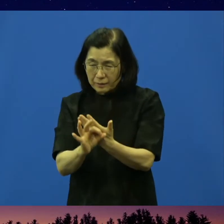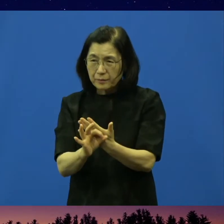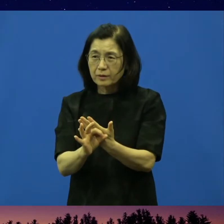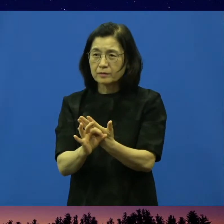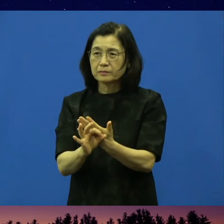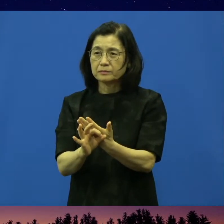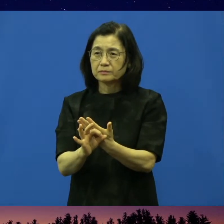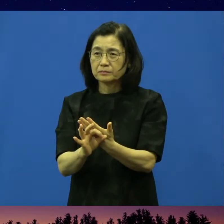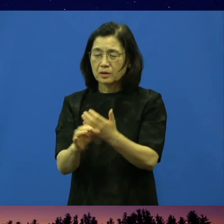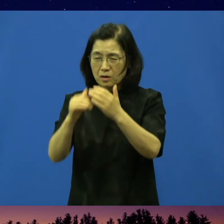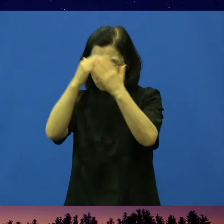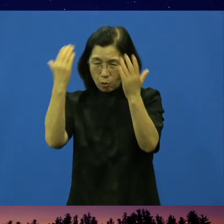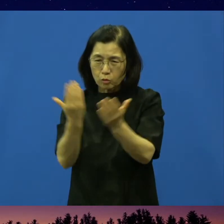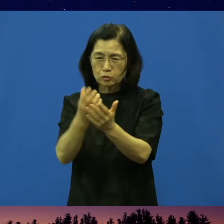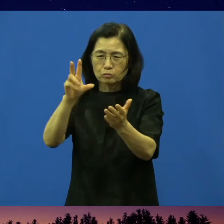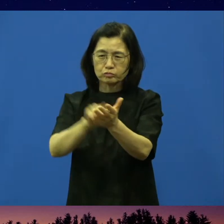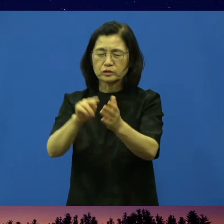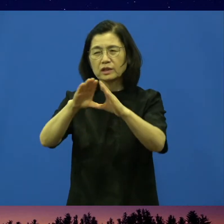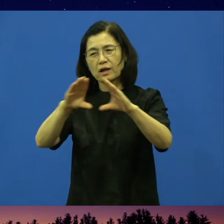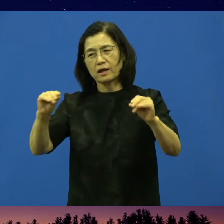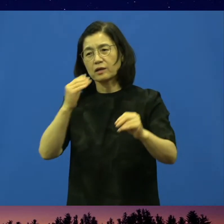관계 안에서 결정된다.